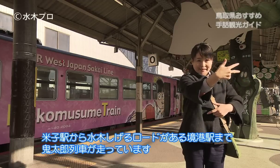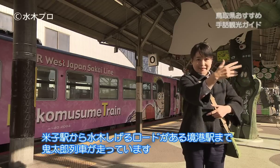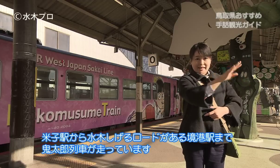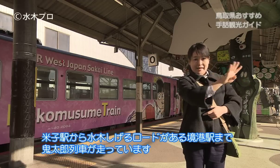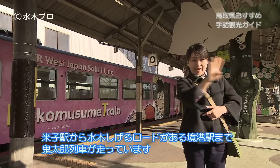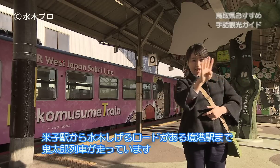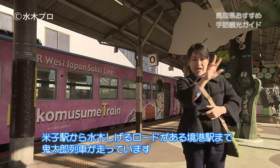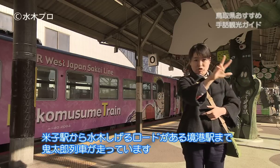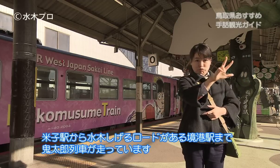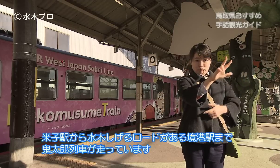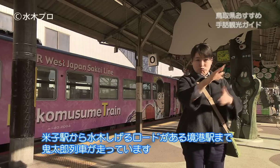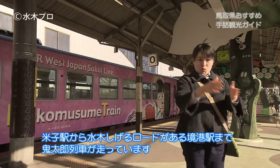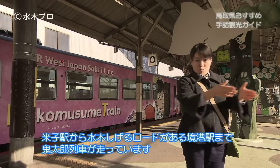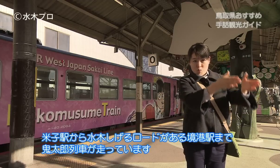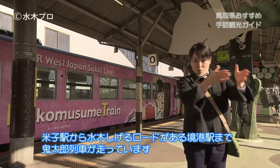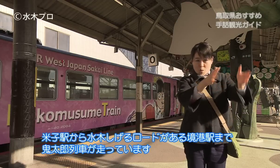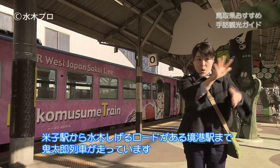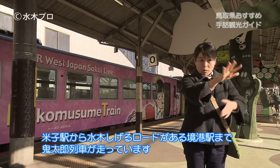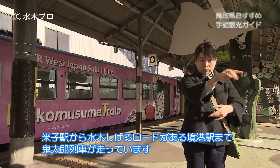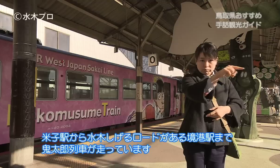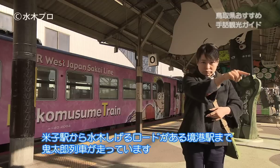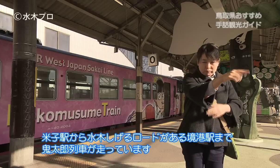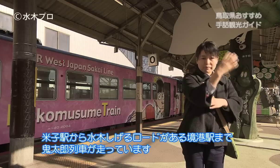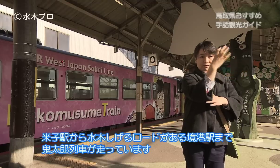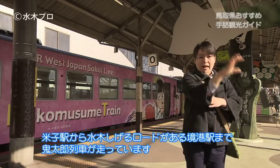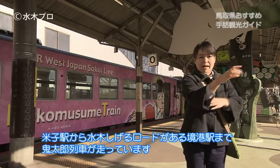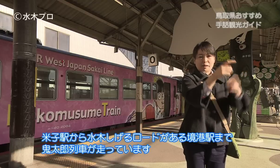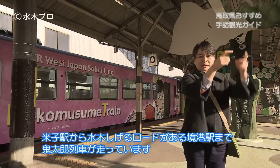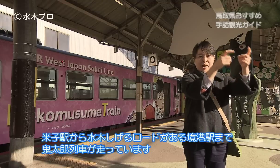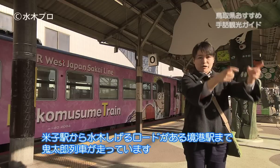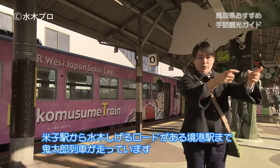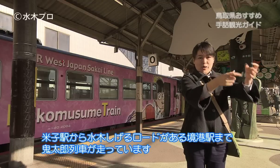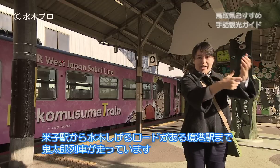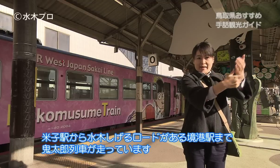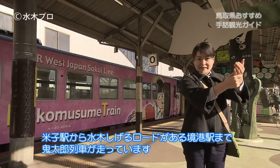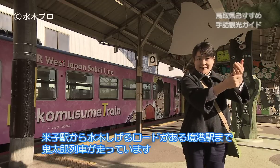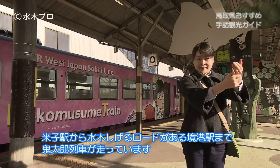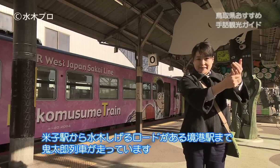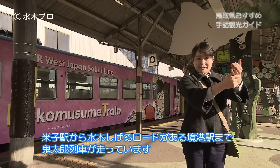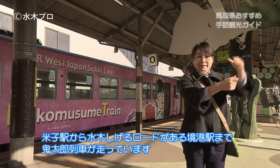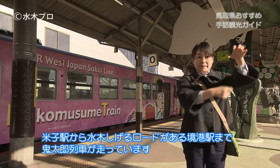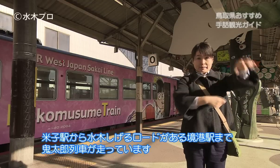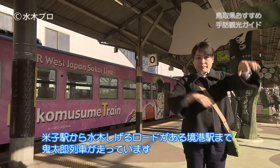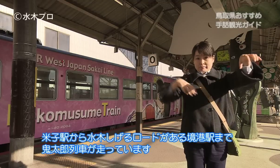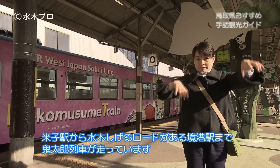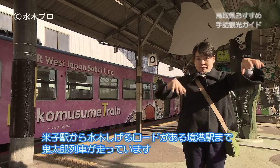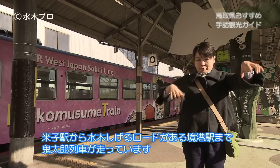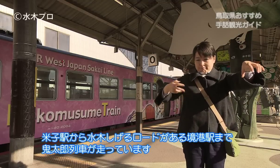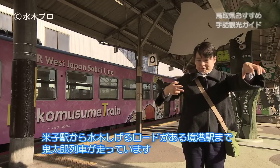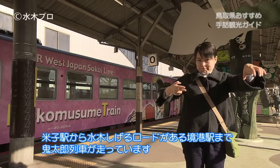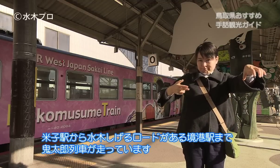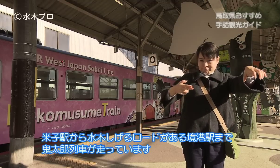水木しロードがある堺港駅まで鬼太郎列車が走ってい